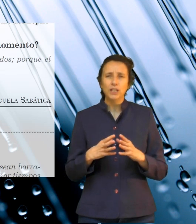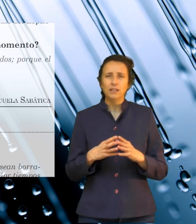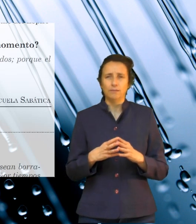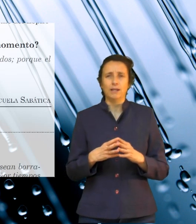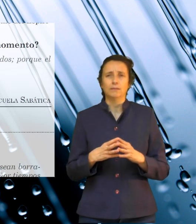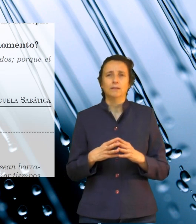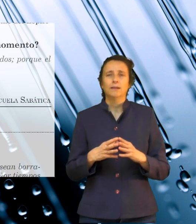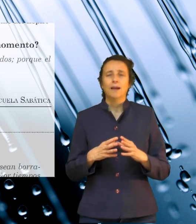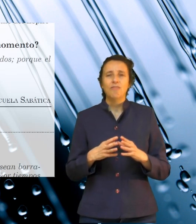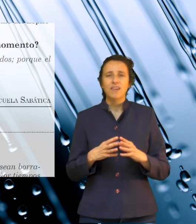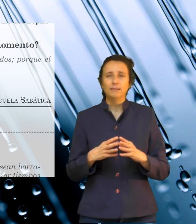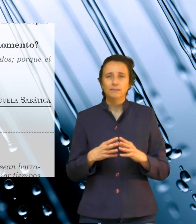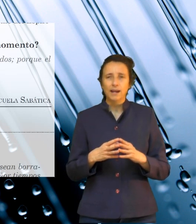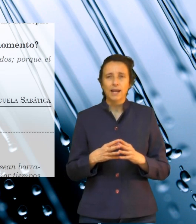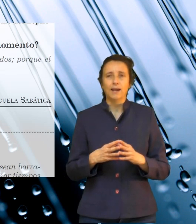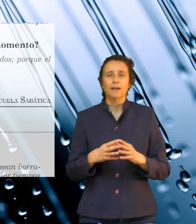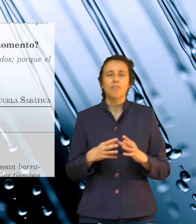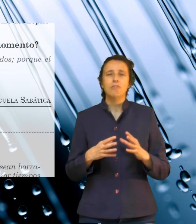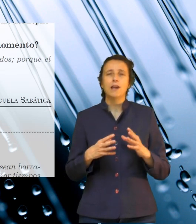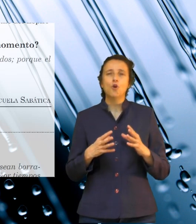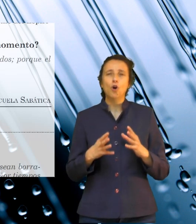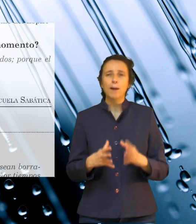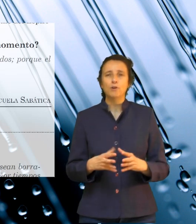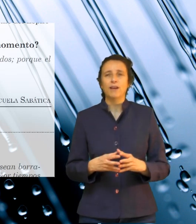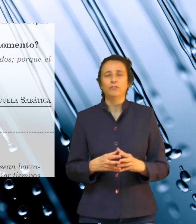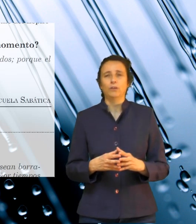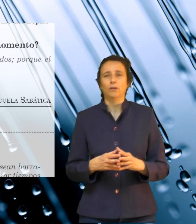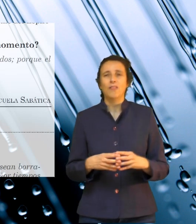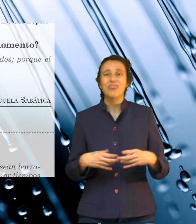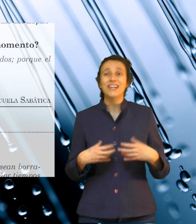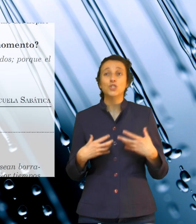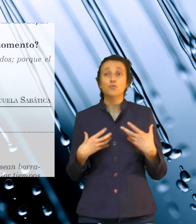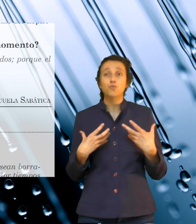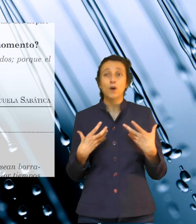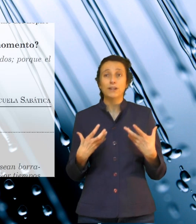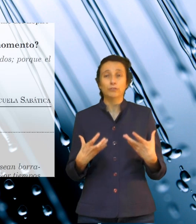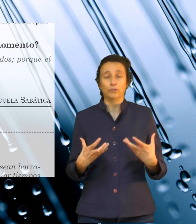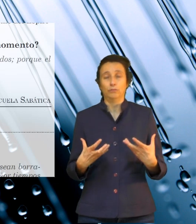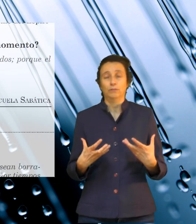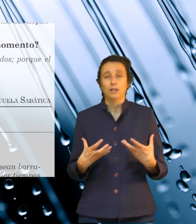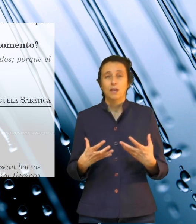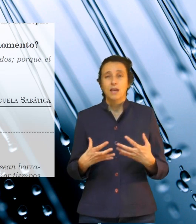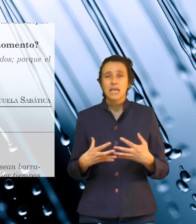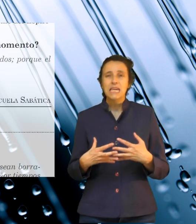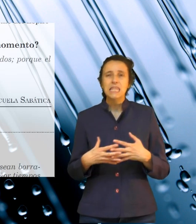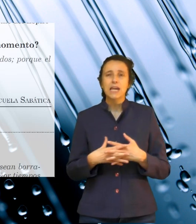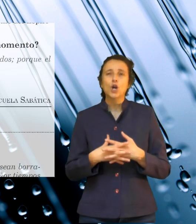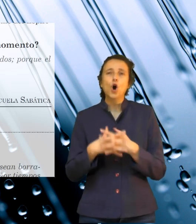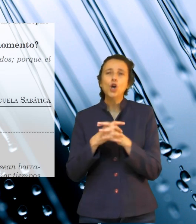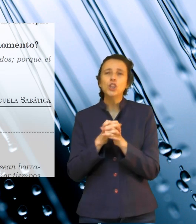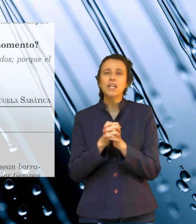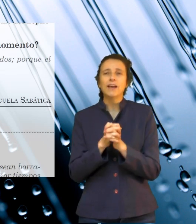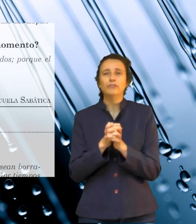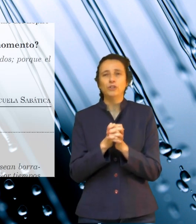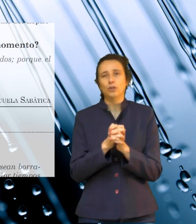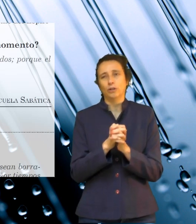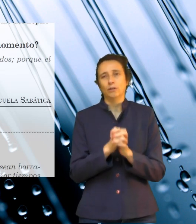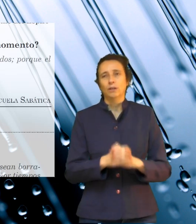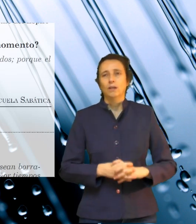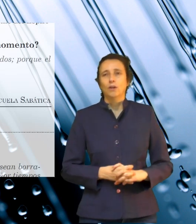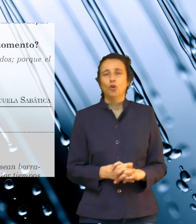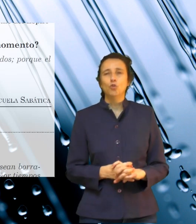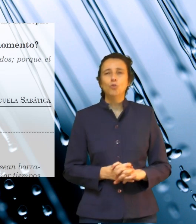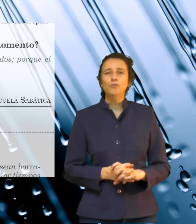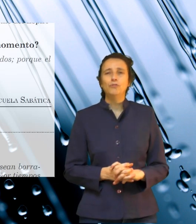actitud positiva de entrega, de colaboración, de esfuerzo y de